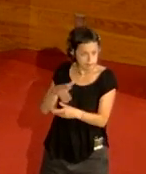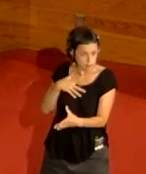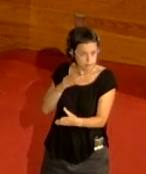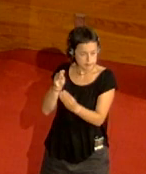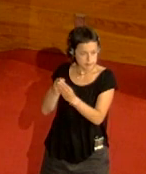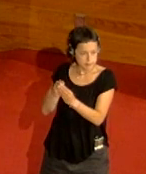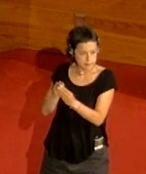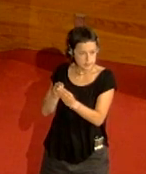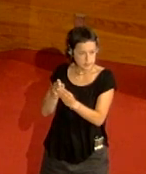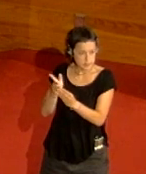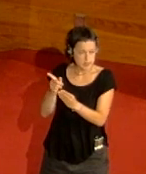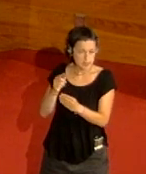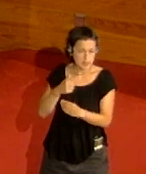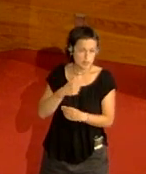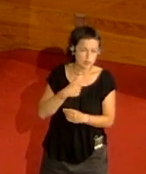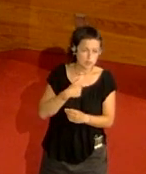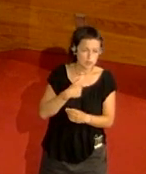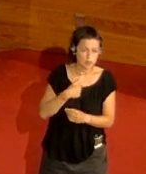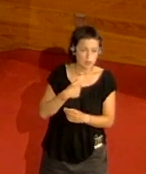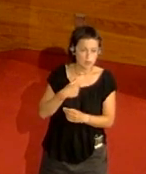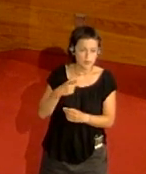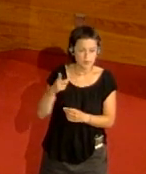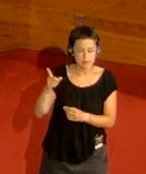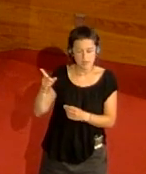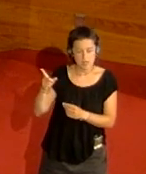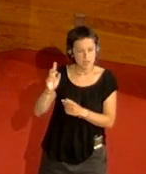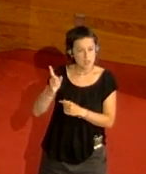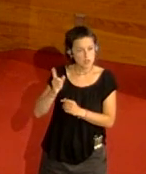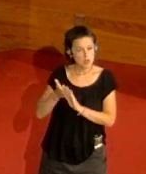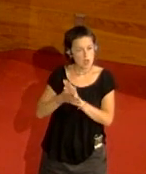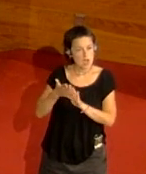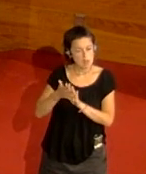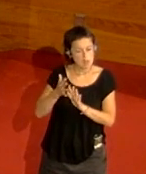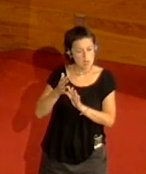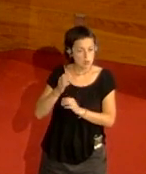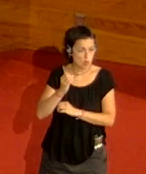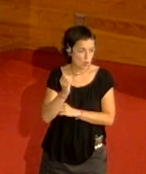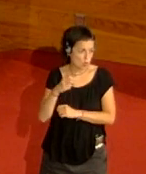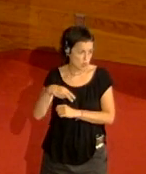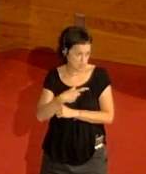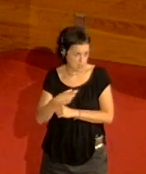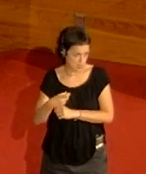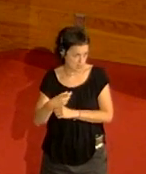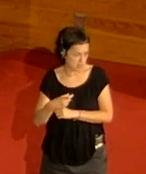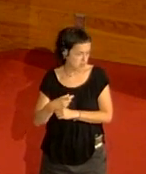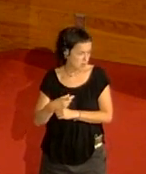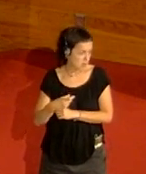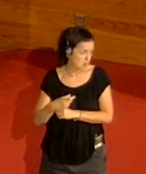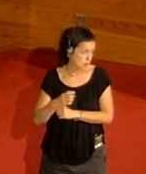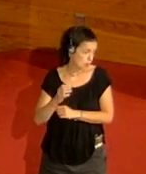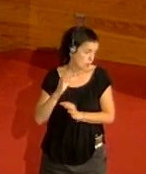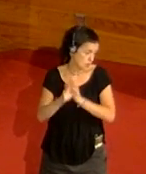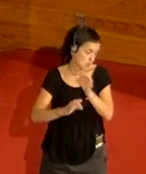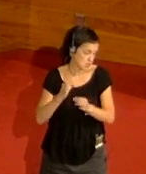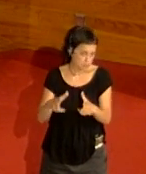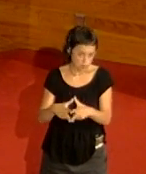eh Como ella indica en relación a las organizaciones sociales sino también me referiré como